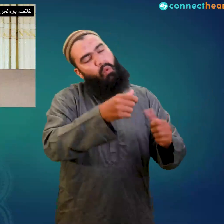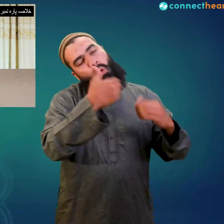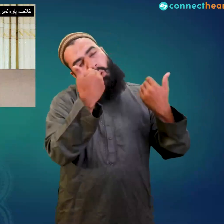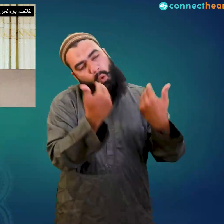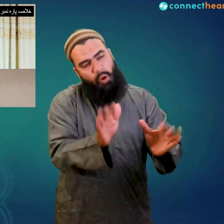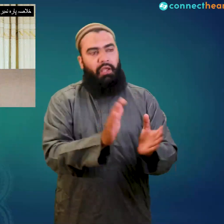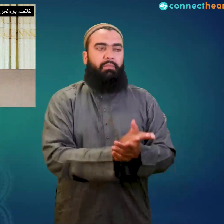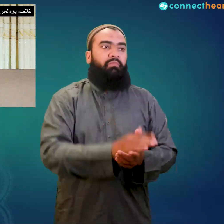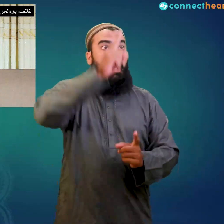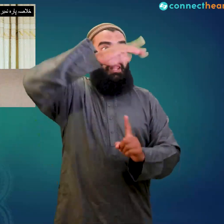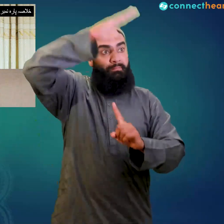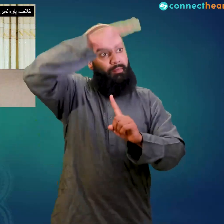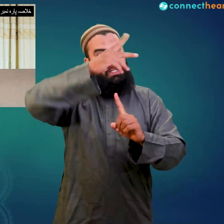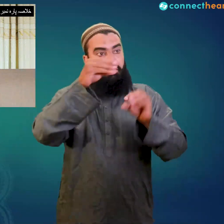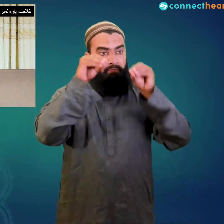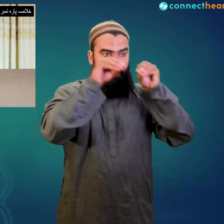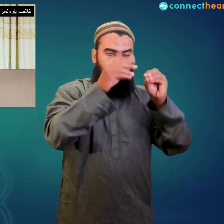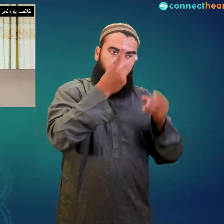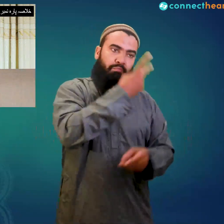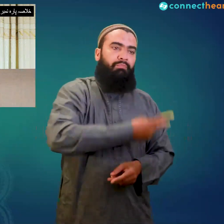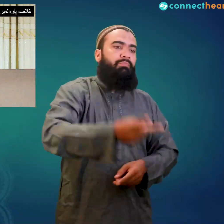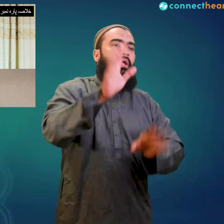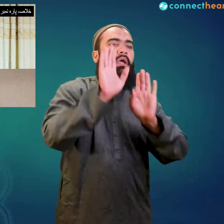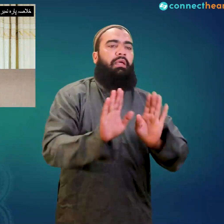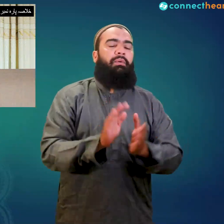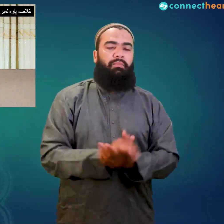اللہ کی مدد و نصرت تمہارے ساتھ ہوگی۔